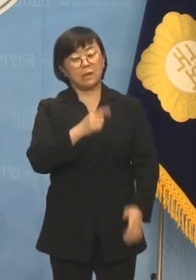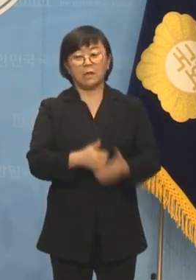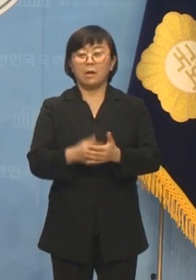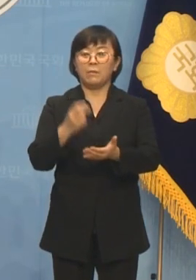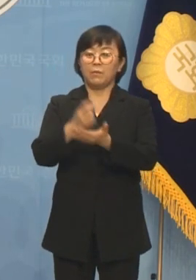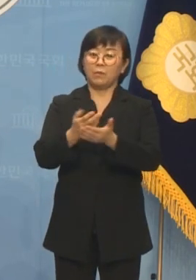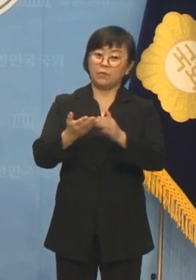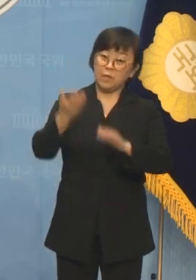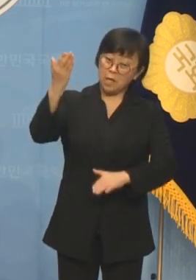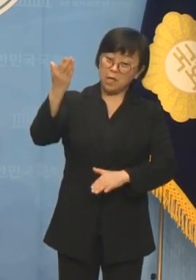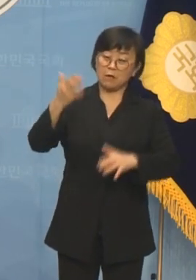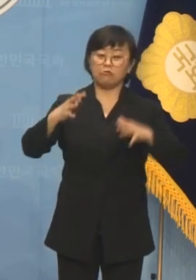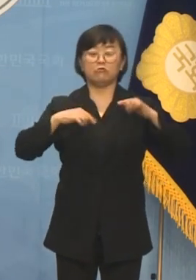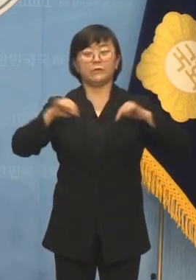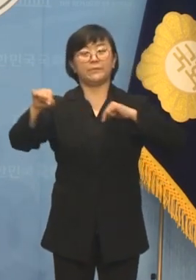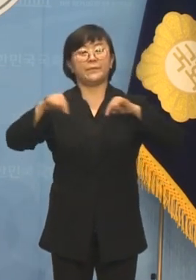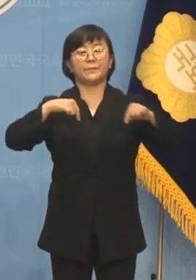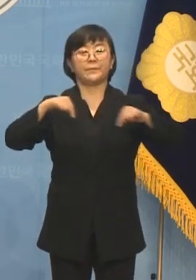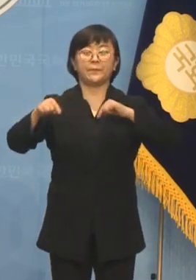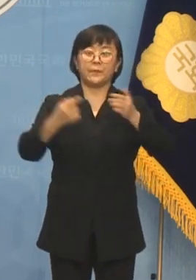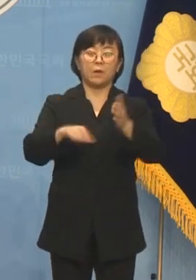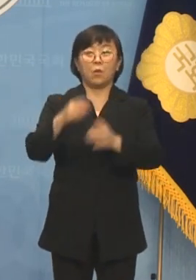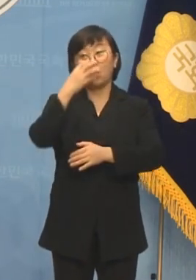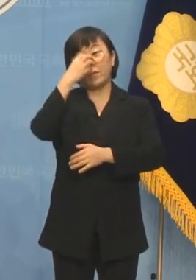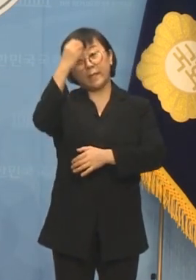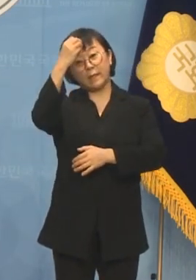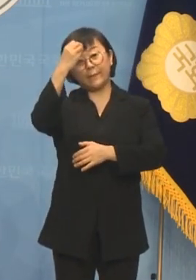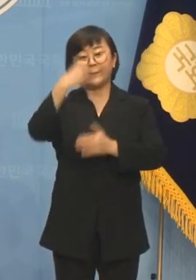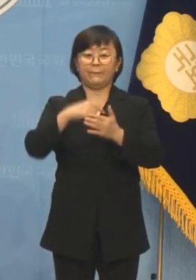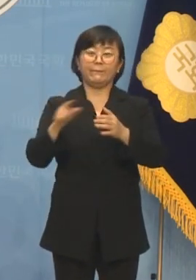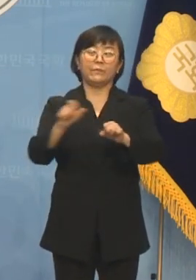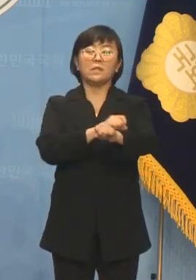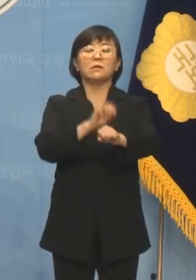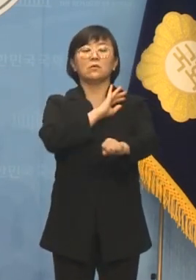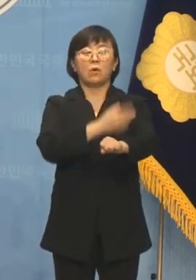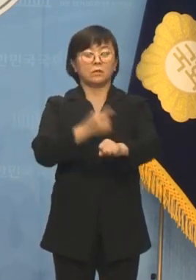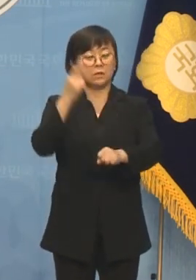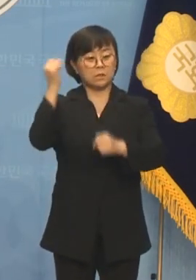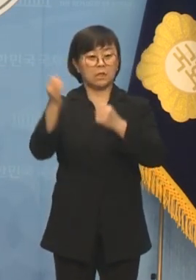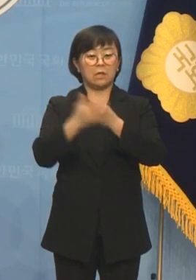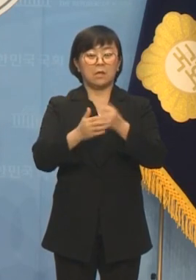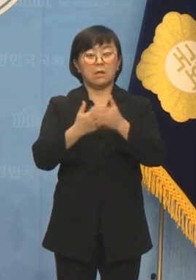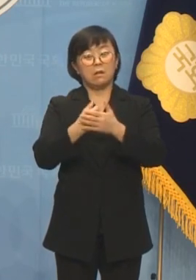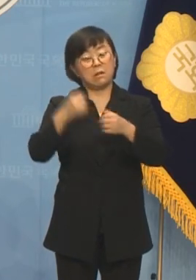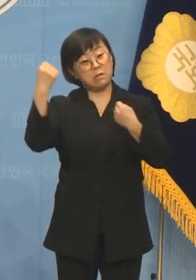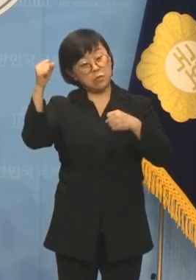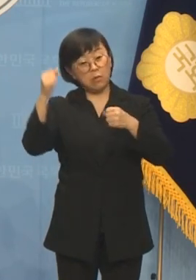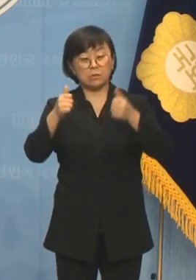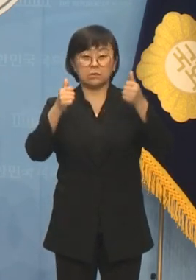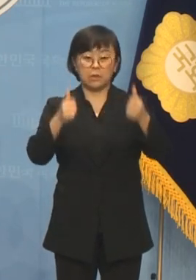법위에 군림하려는 오만한 의식이며 적인